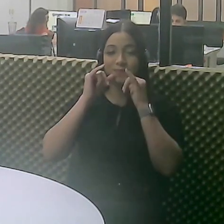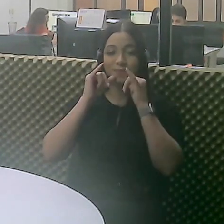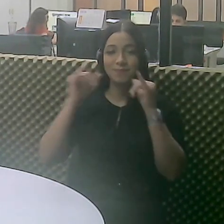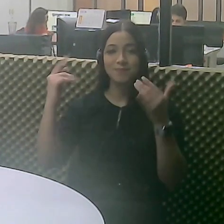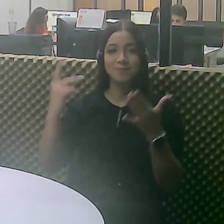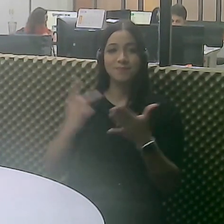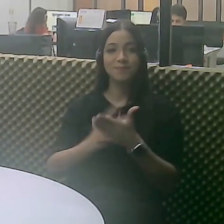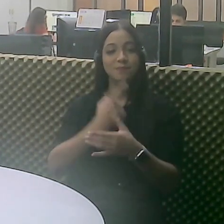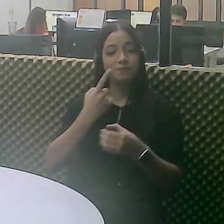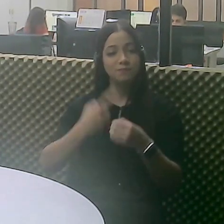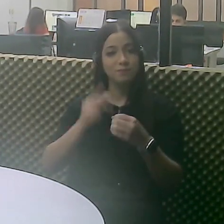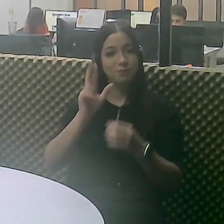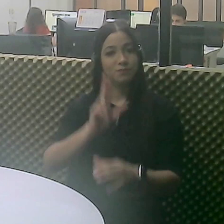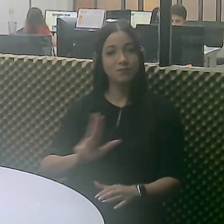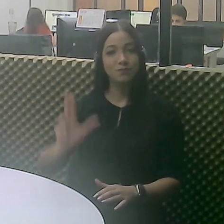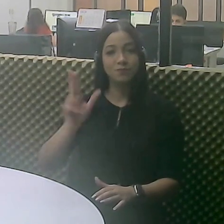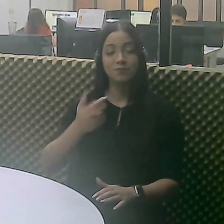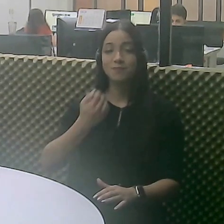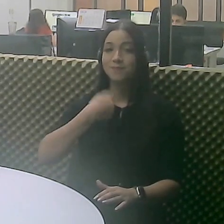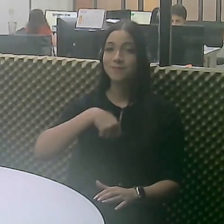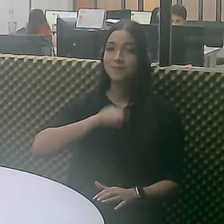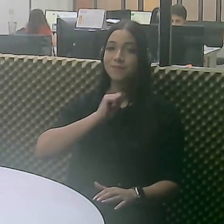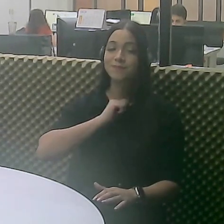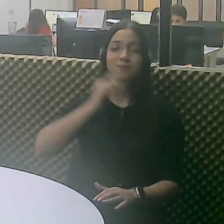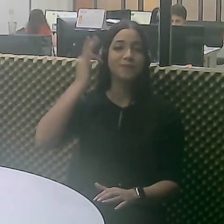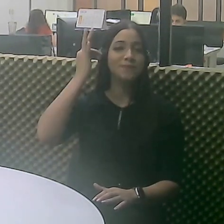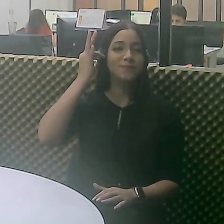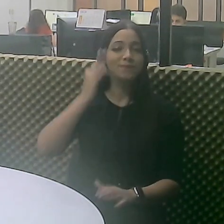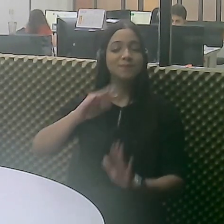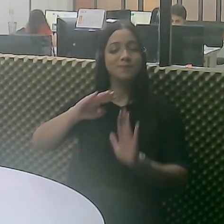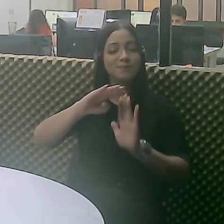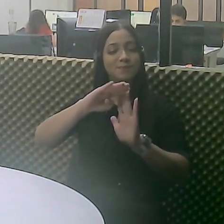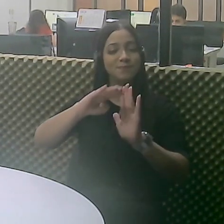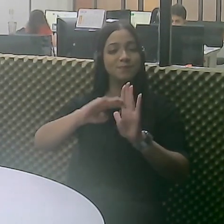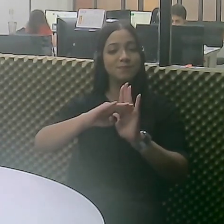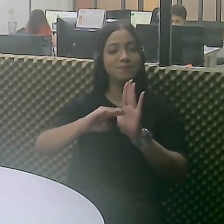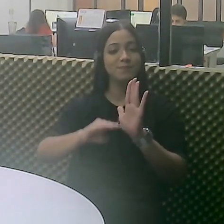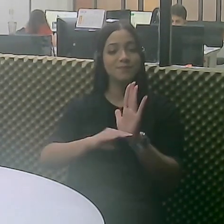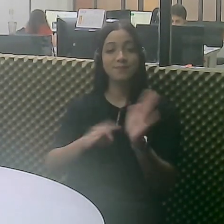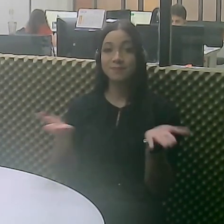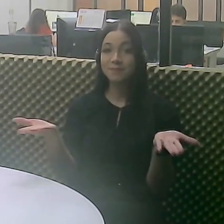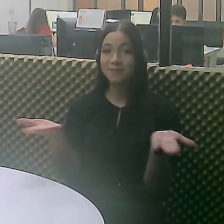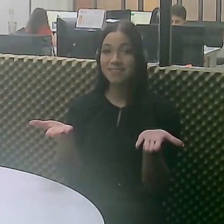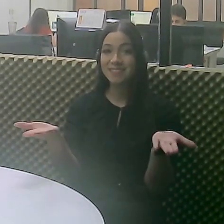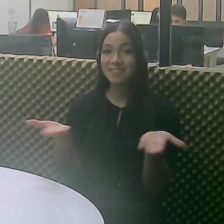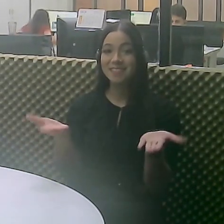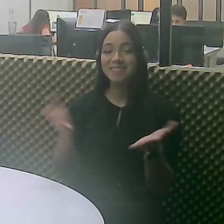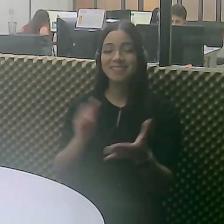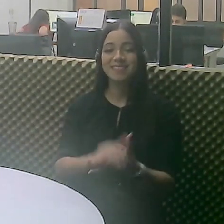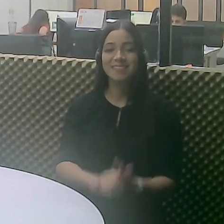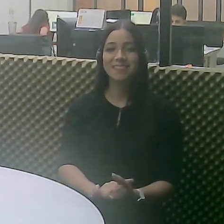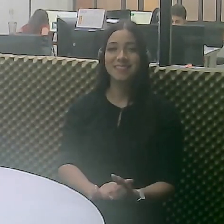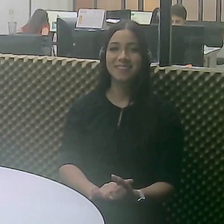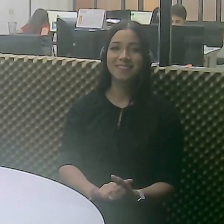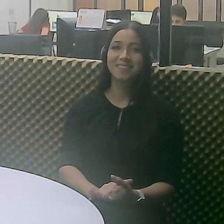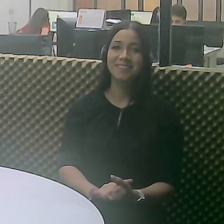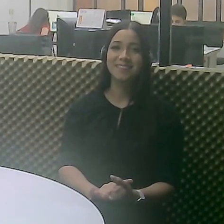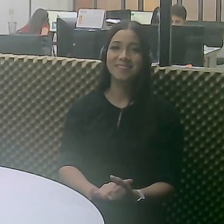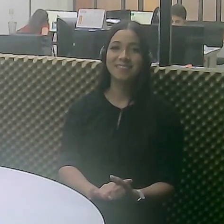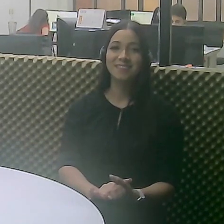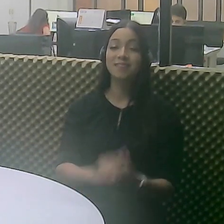fato acontece em Uberlândia. Eu sou o Fernando Cássio e começamos com os destaques da edição de hoje.